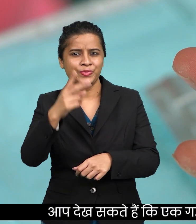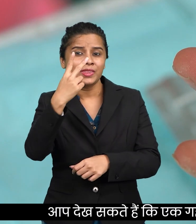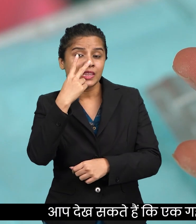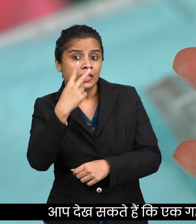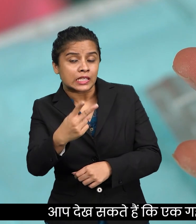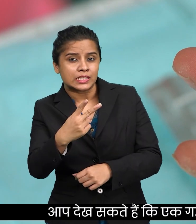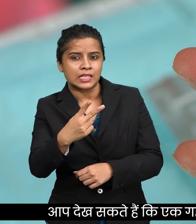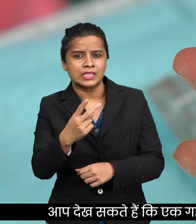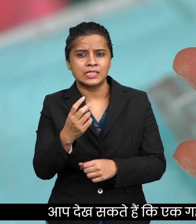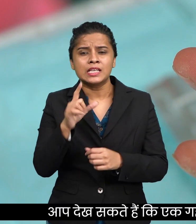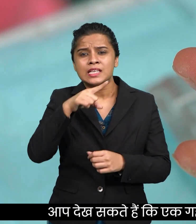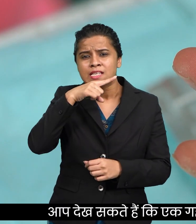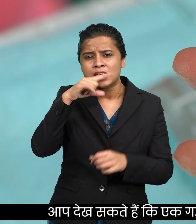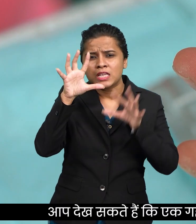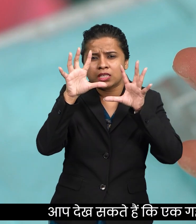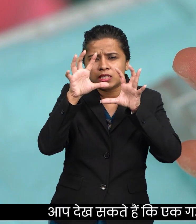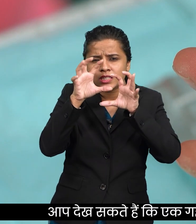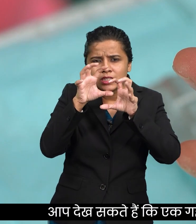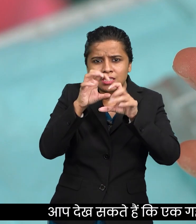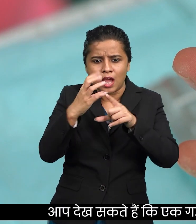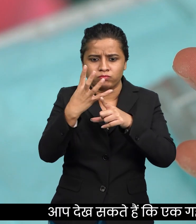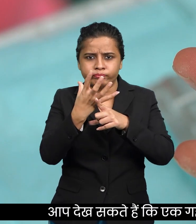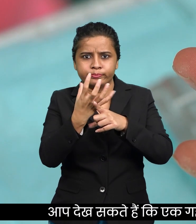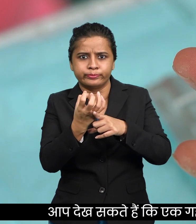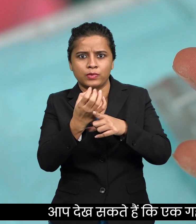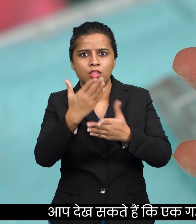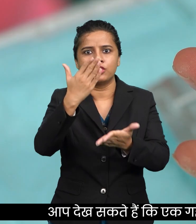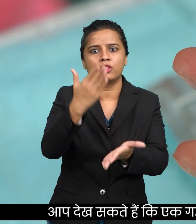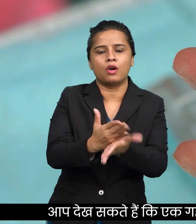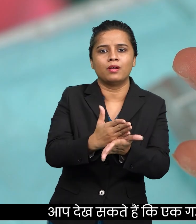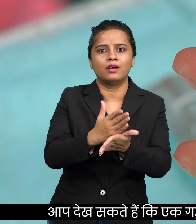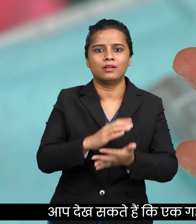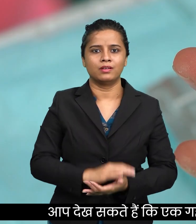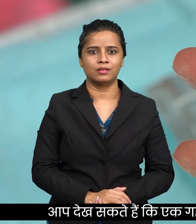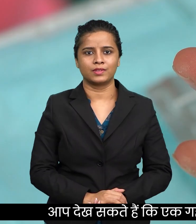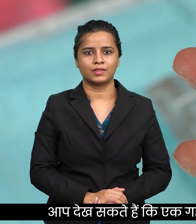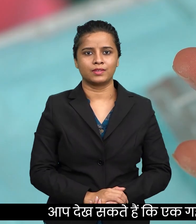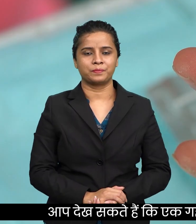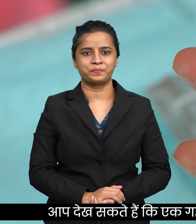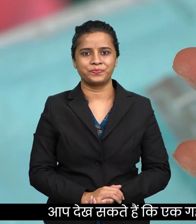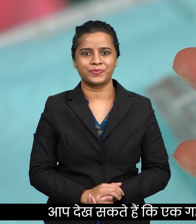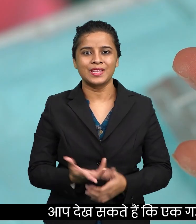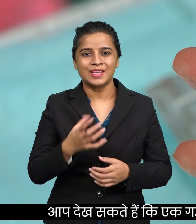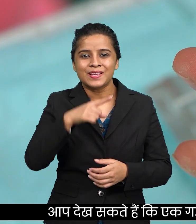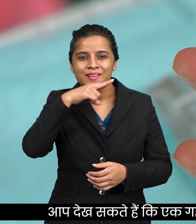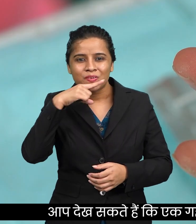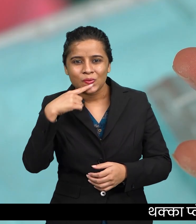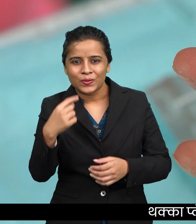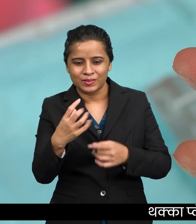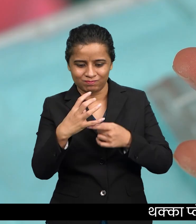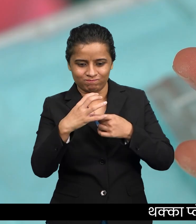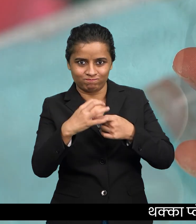देख सकते हैं कि एक गहरे लाल रंग का थक्का चोट को भर देता